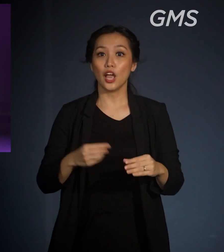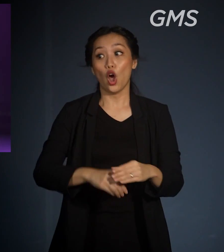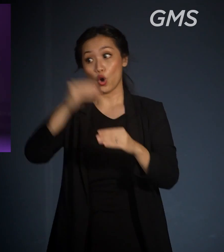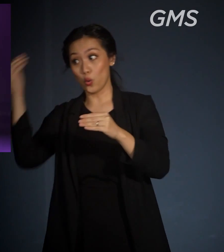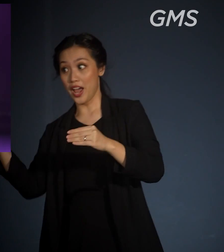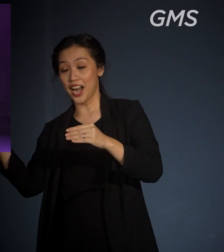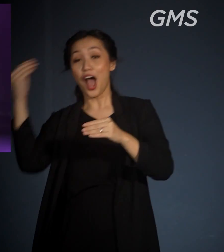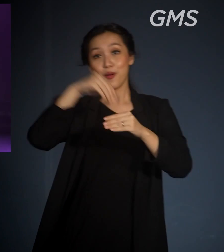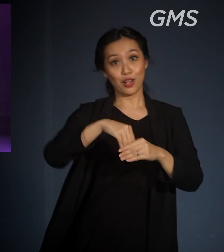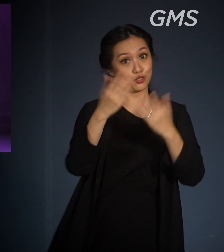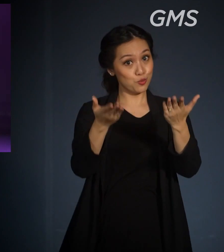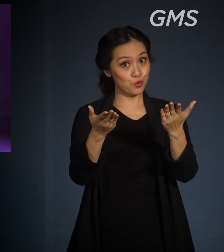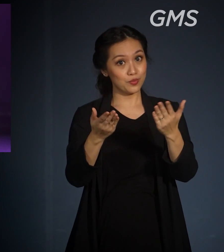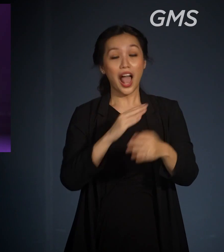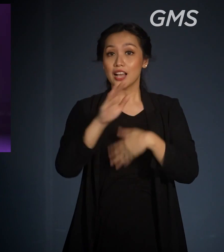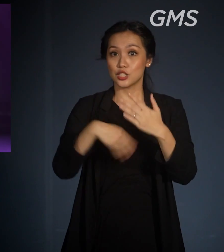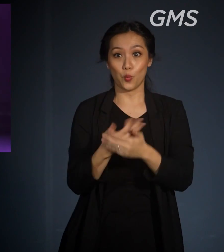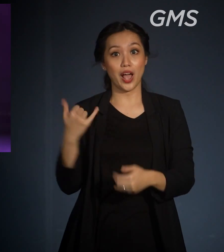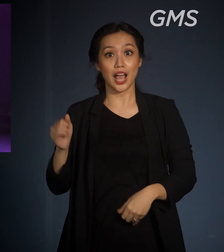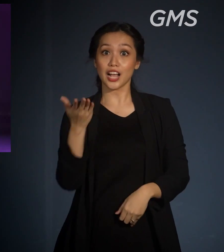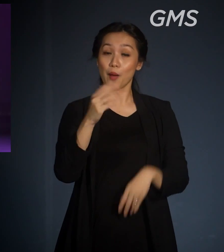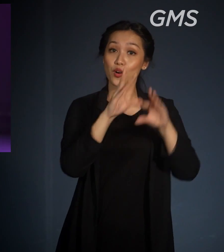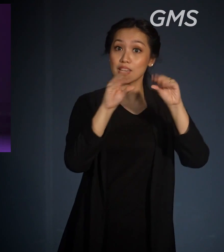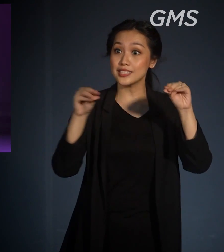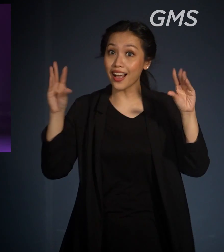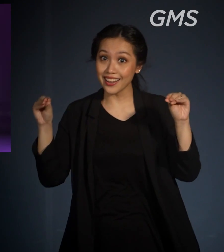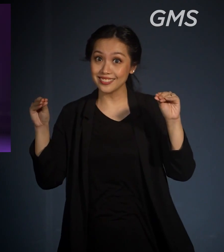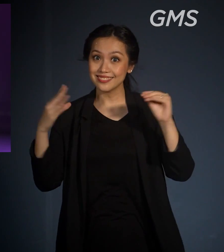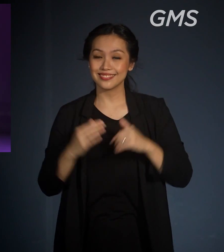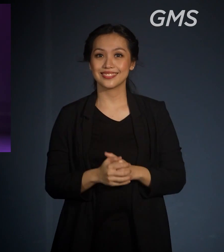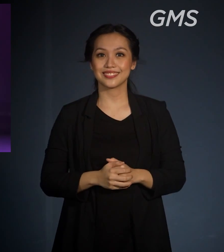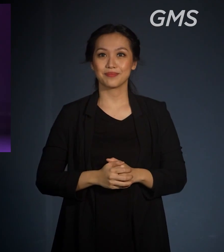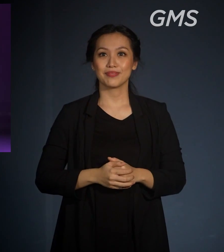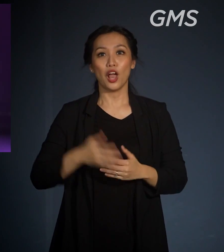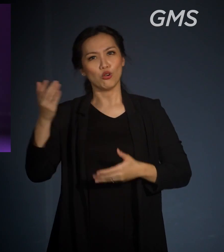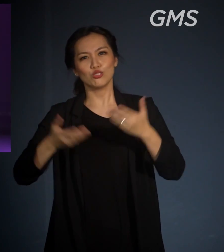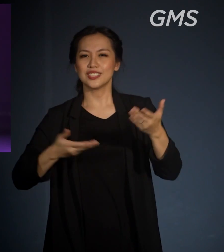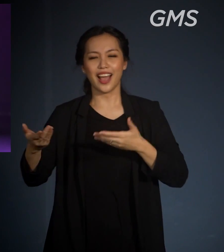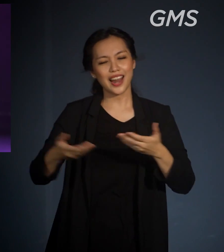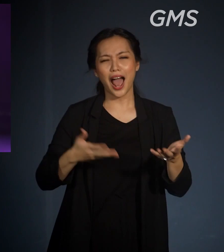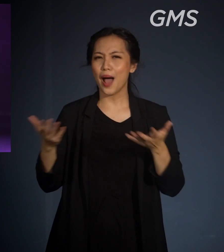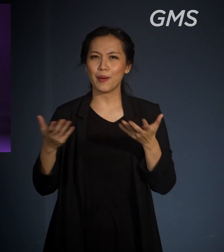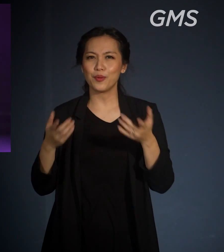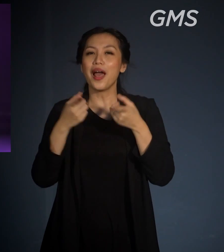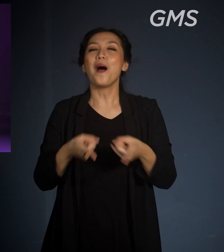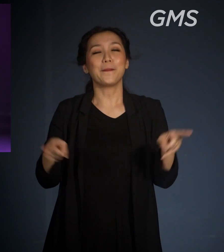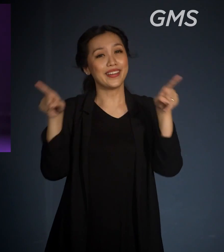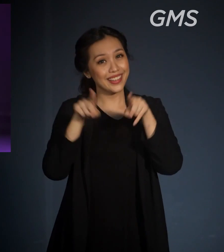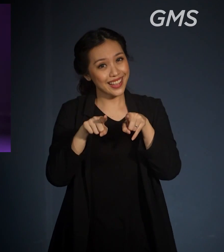masukmu, apapun yang kau kerjakan di dalam pekerjaan, bisnis, usaha, di dalam pernikahan,